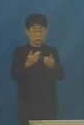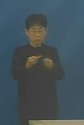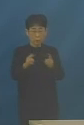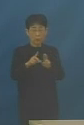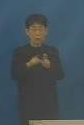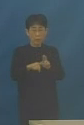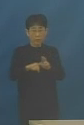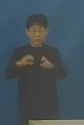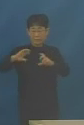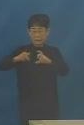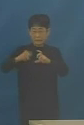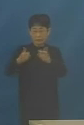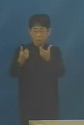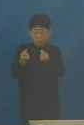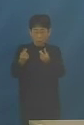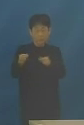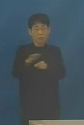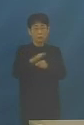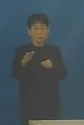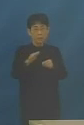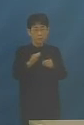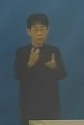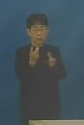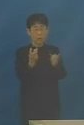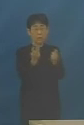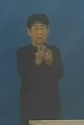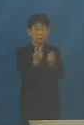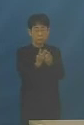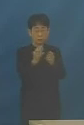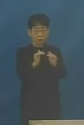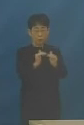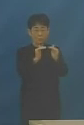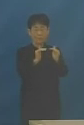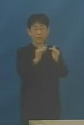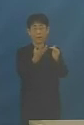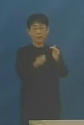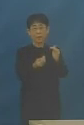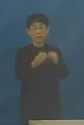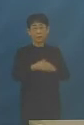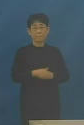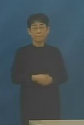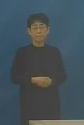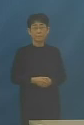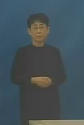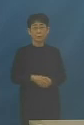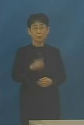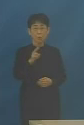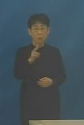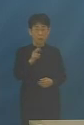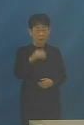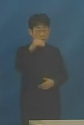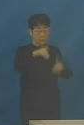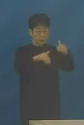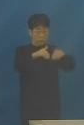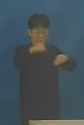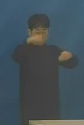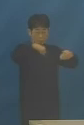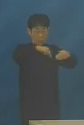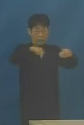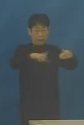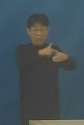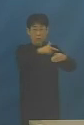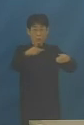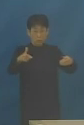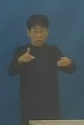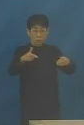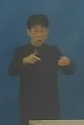思いますがこれも議席を増やすということになりましたまあこういう選挙の中で現れてくるそういう